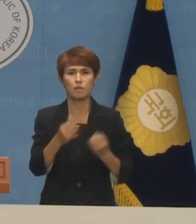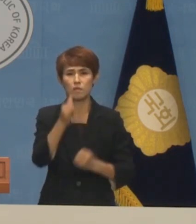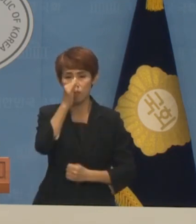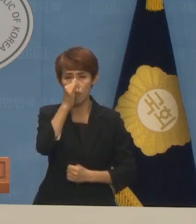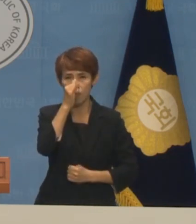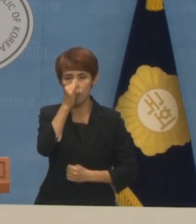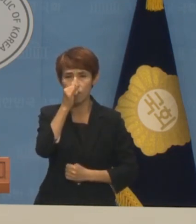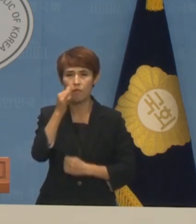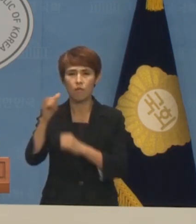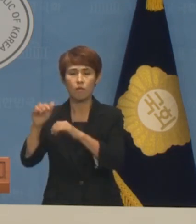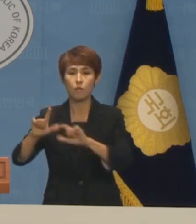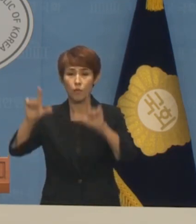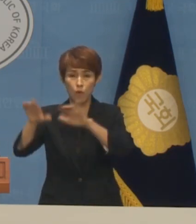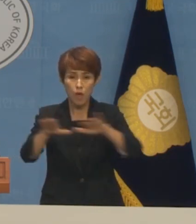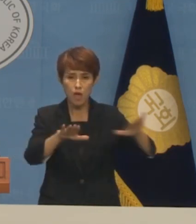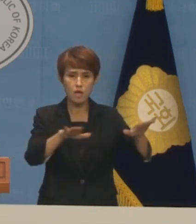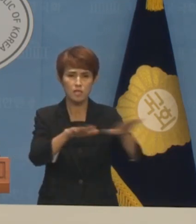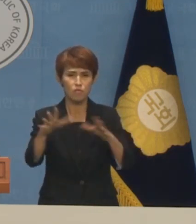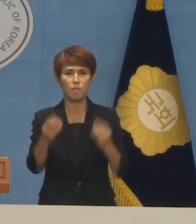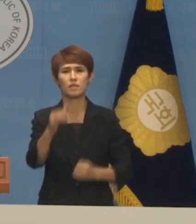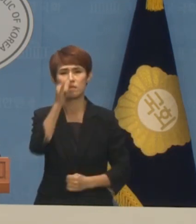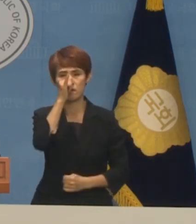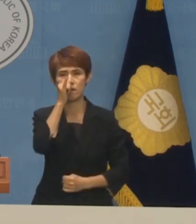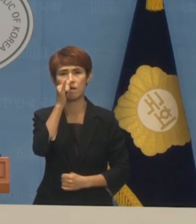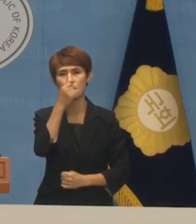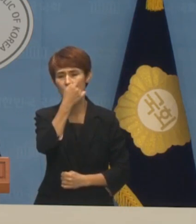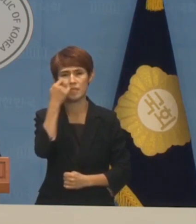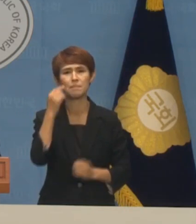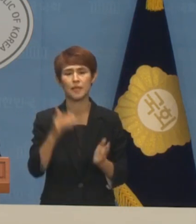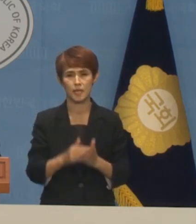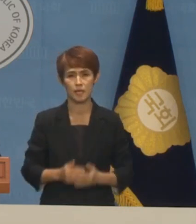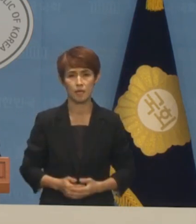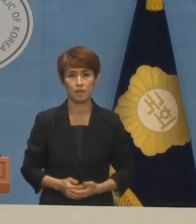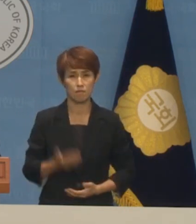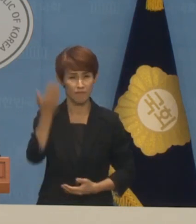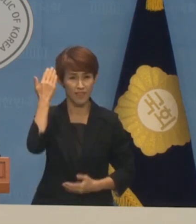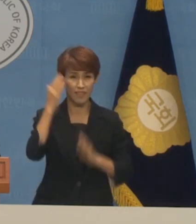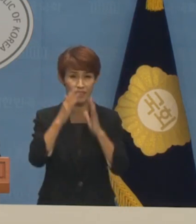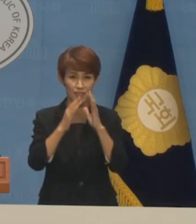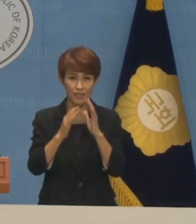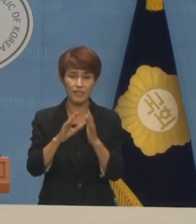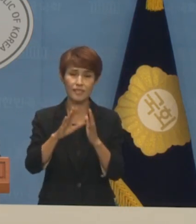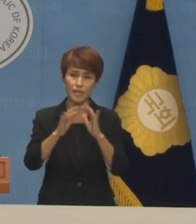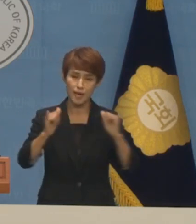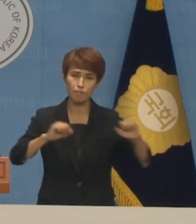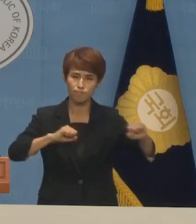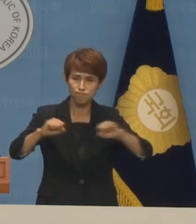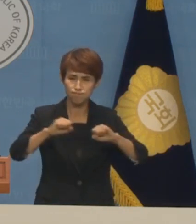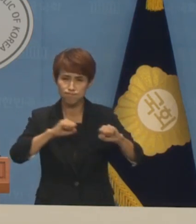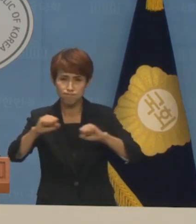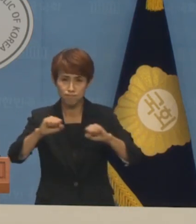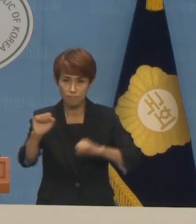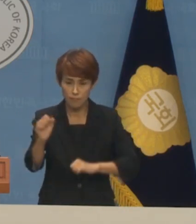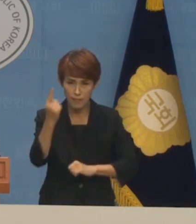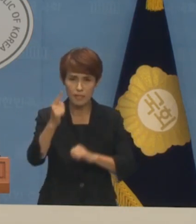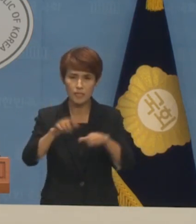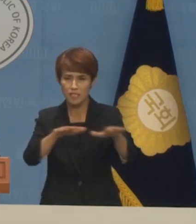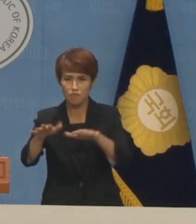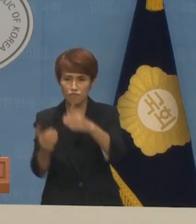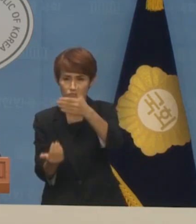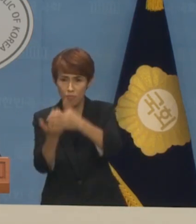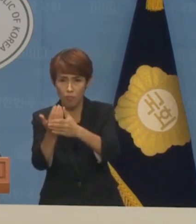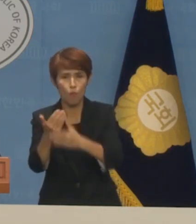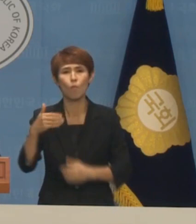있음을 확인할 수 있었습니다. 과거 우리는 인간 활동이 지진을 유발할 수 있다는 것을 깨닫지